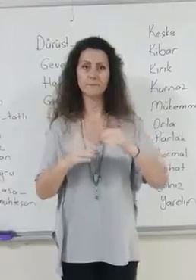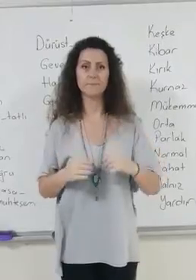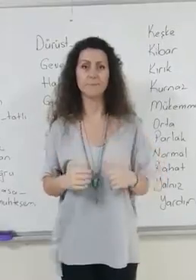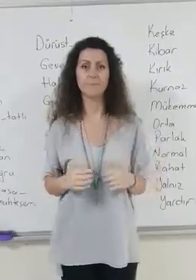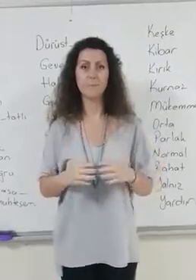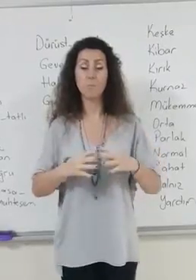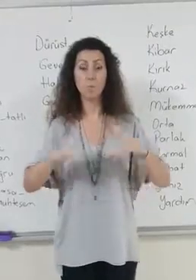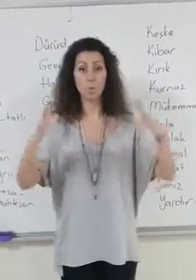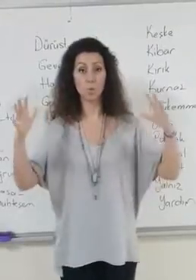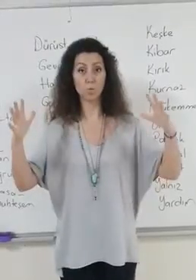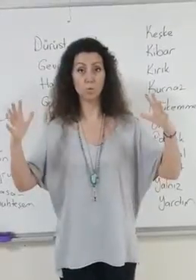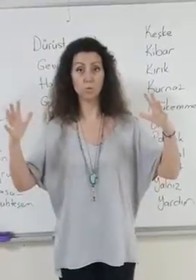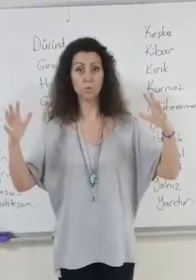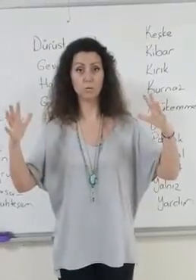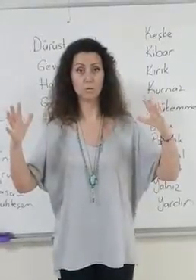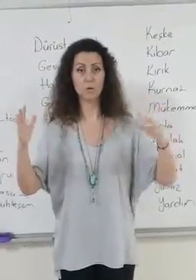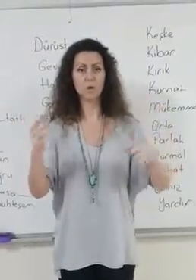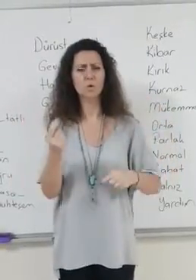büyük, küçük,